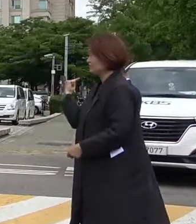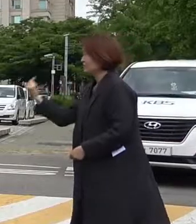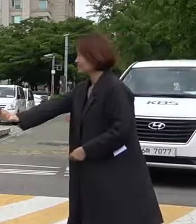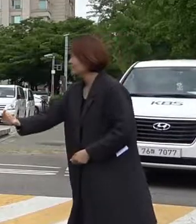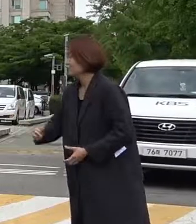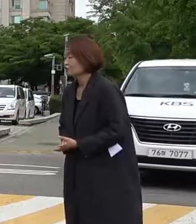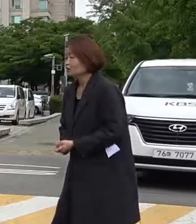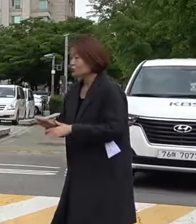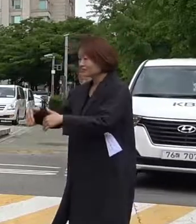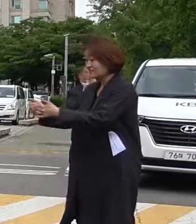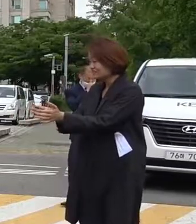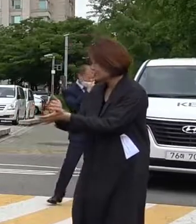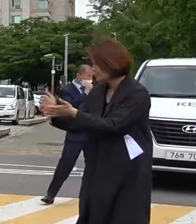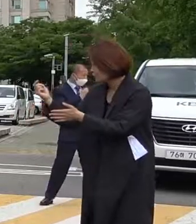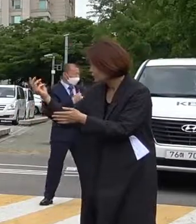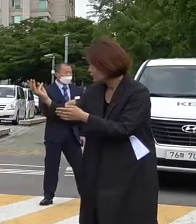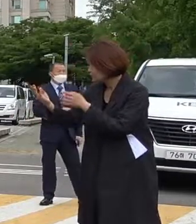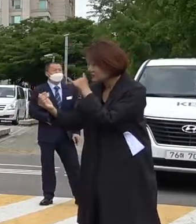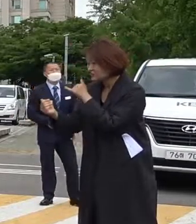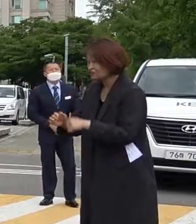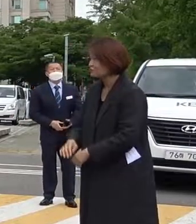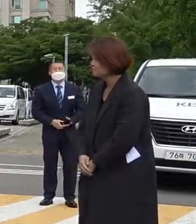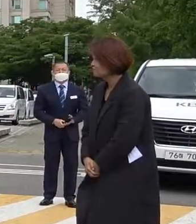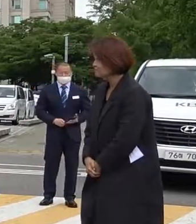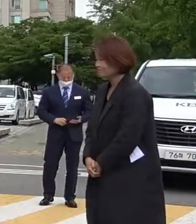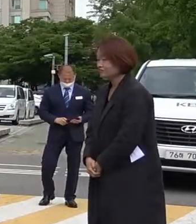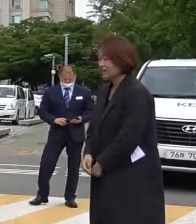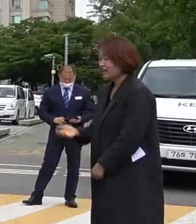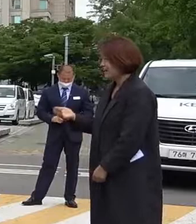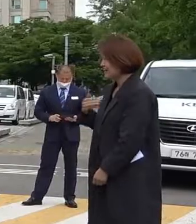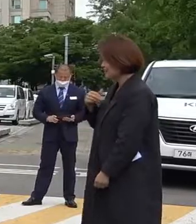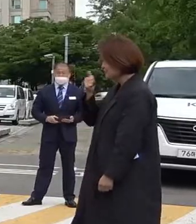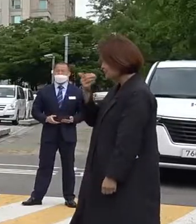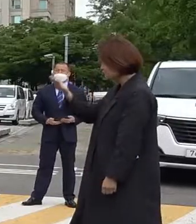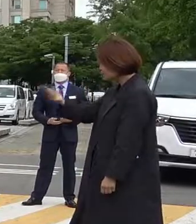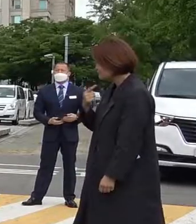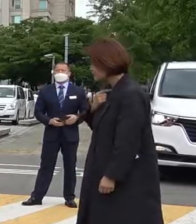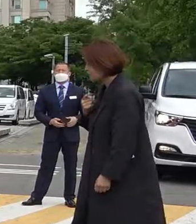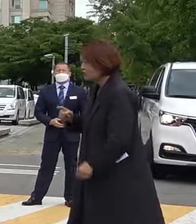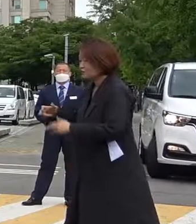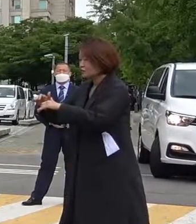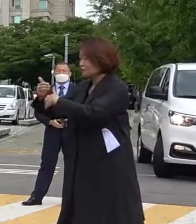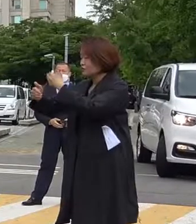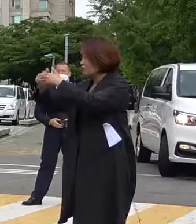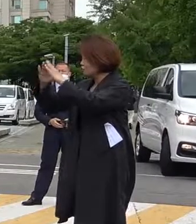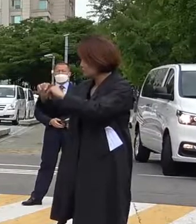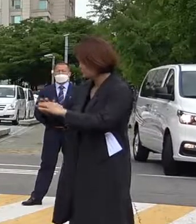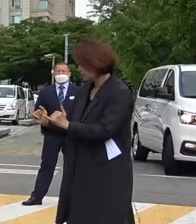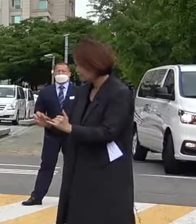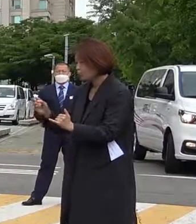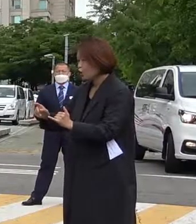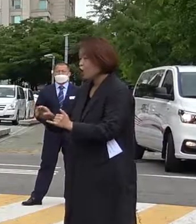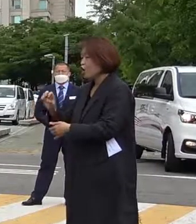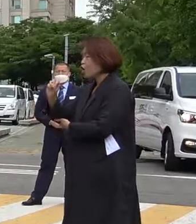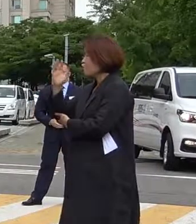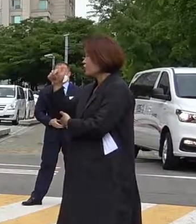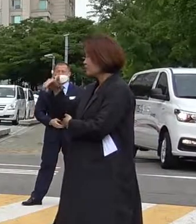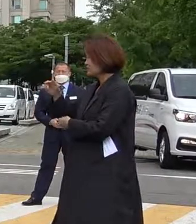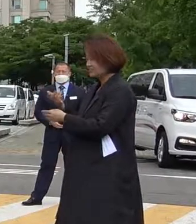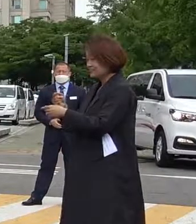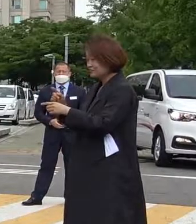오늘 여러 단체가 같이 결합하고 있고요. 아까 소개해드린 장애벽을 넘은 사람들, 그 다음에